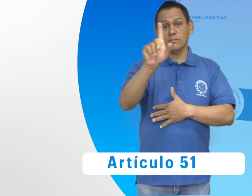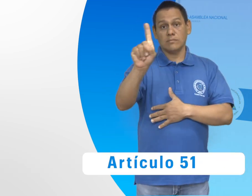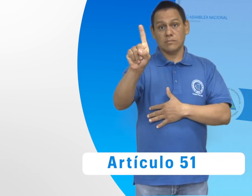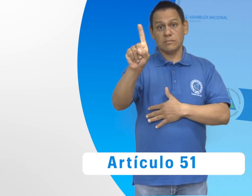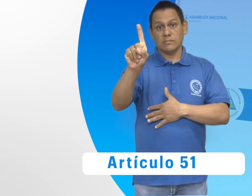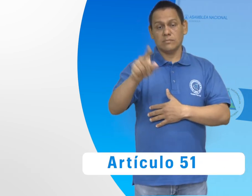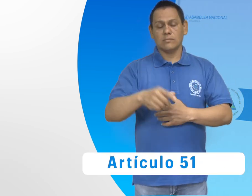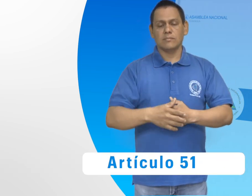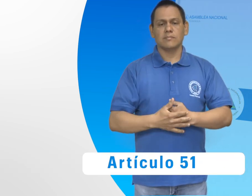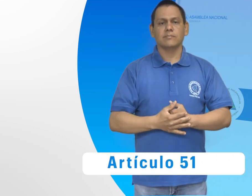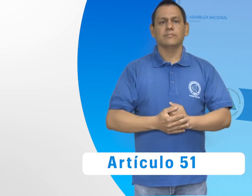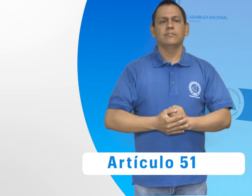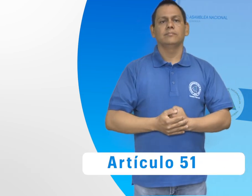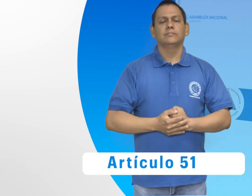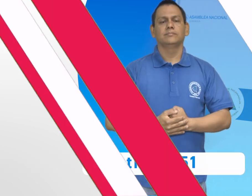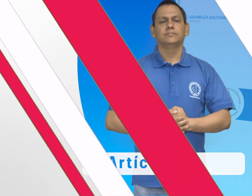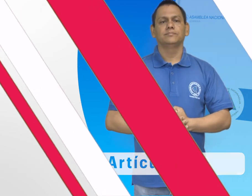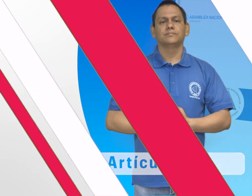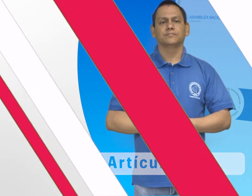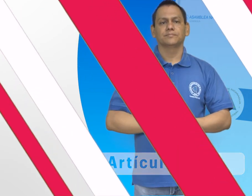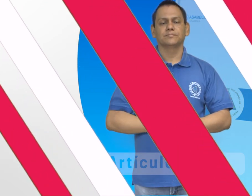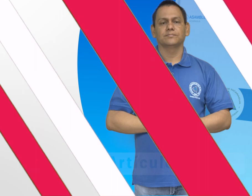artículo 51